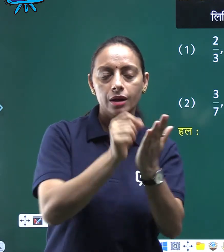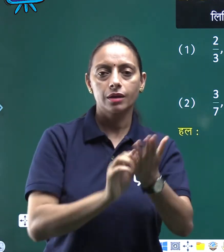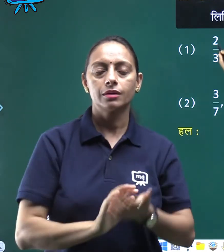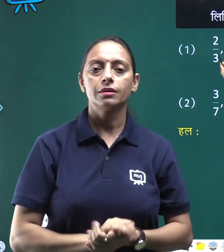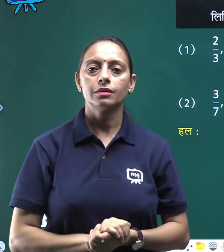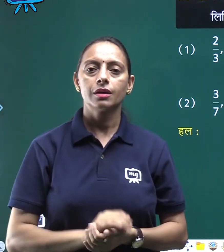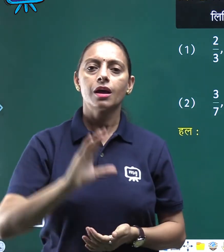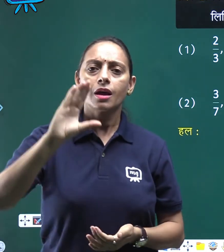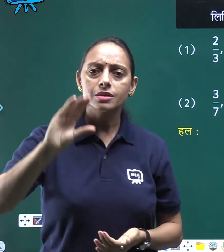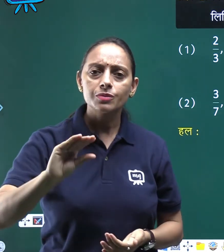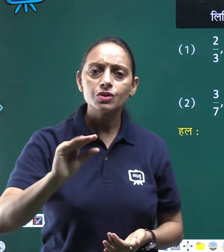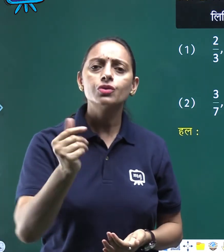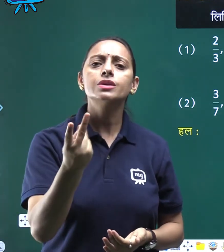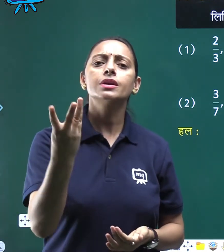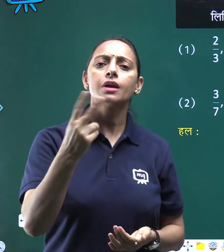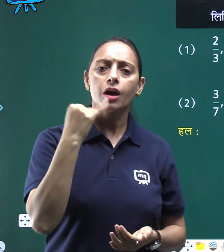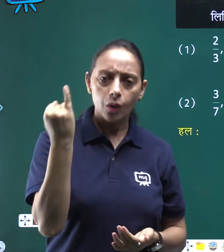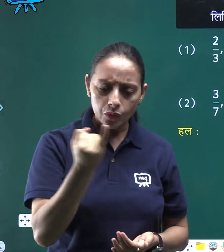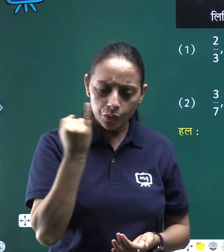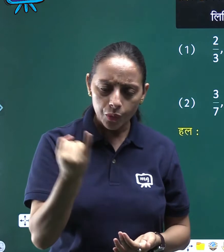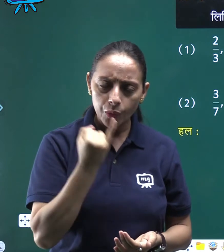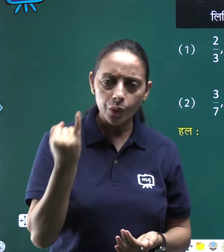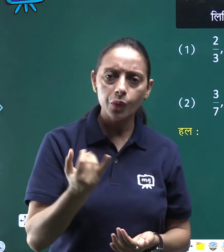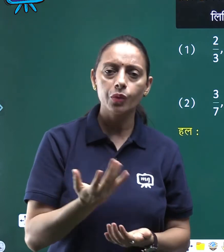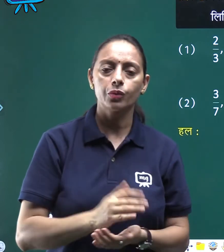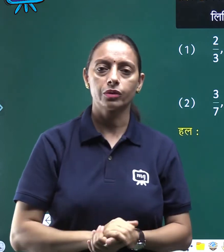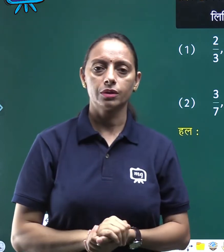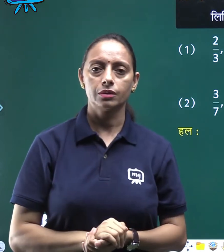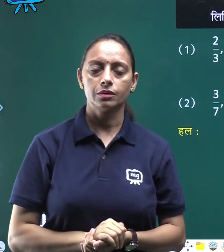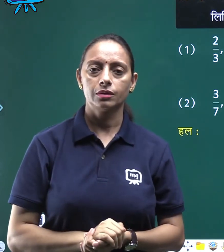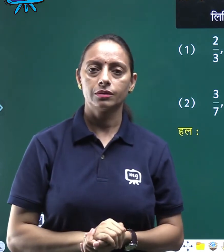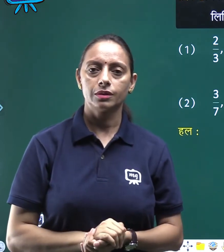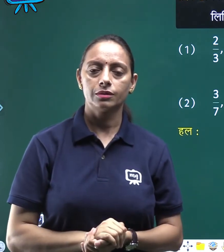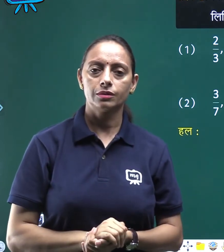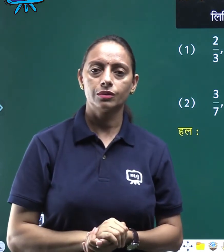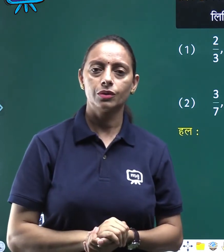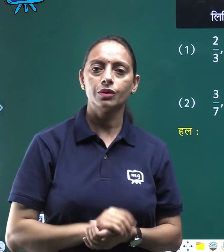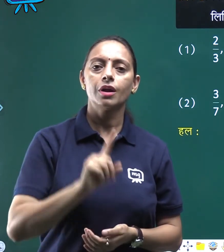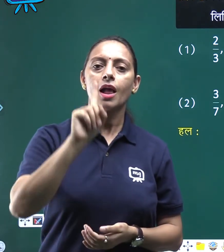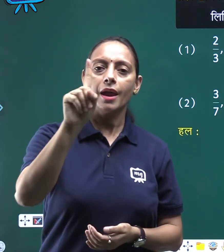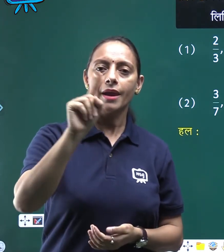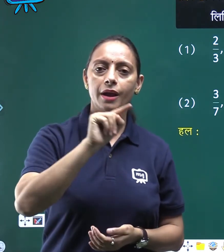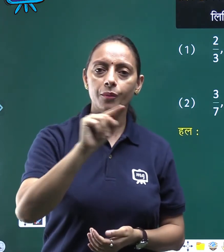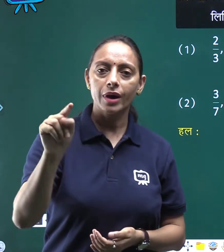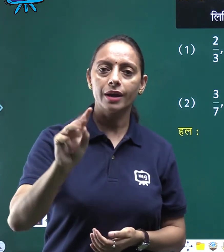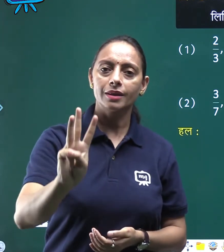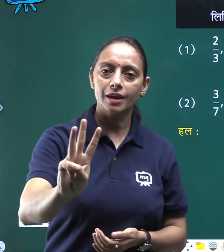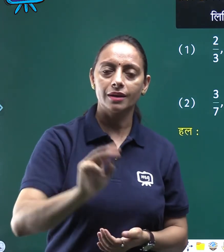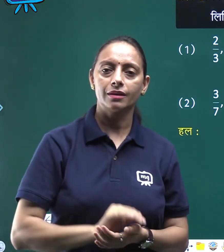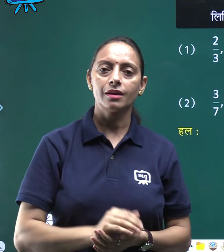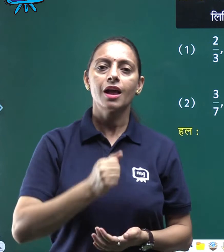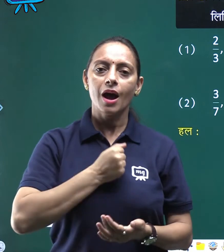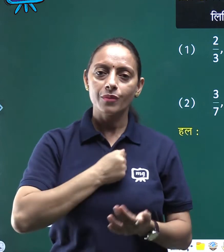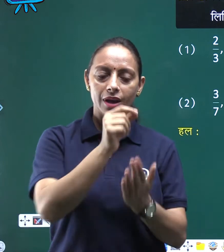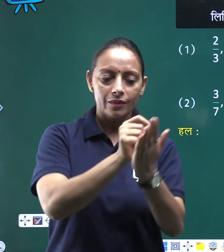सबसे छोटी संख्या कौन सी है ढूंढो, एक बटा तीन, हमने